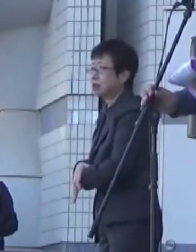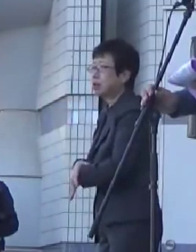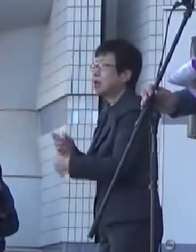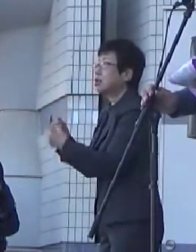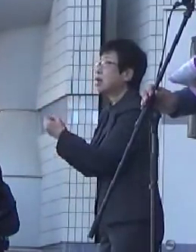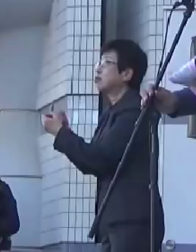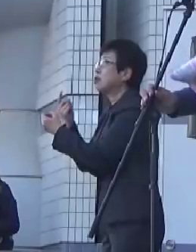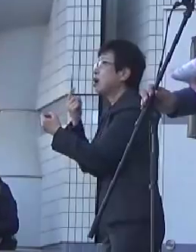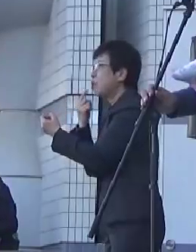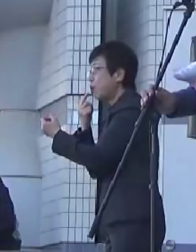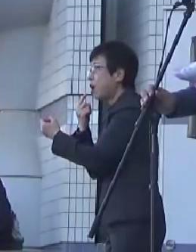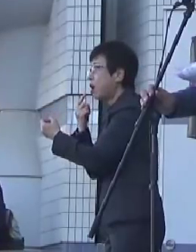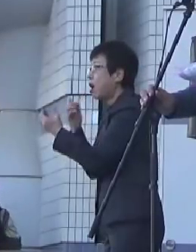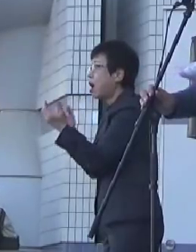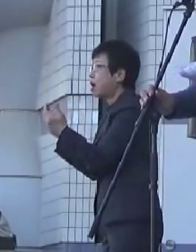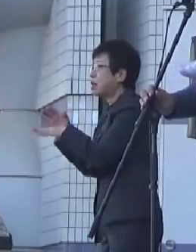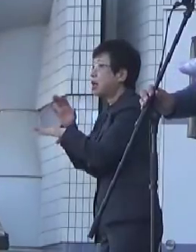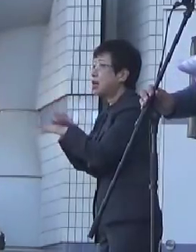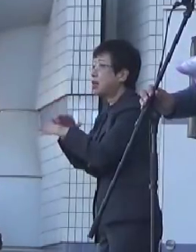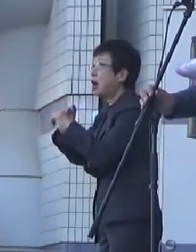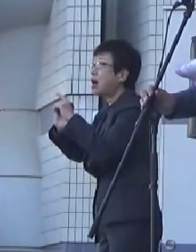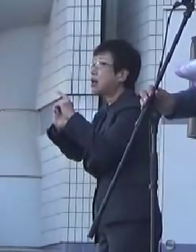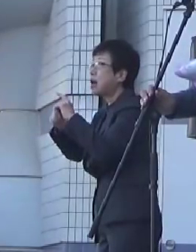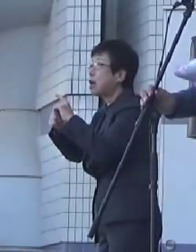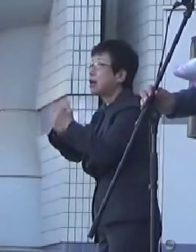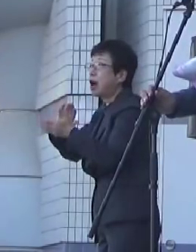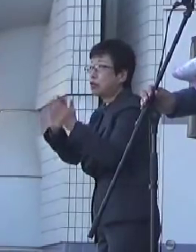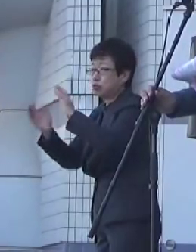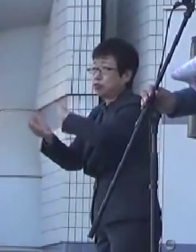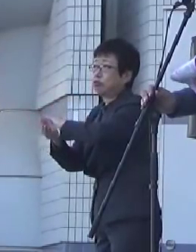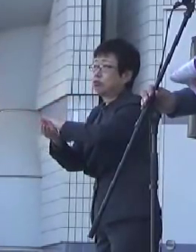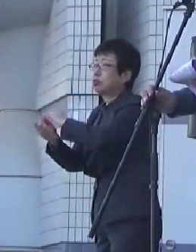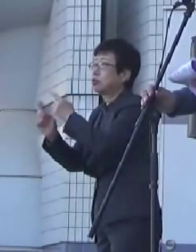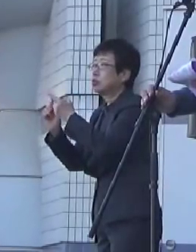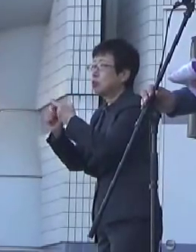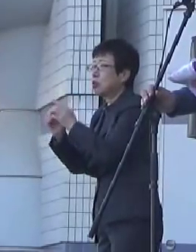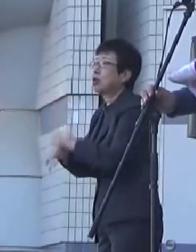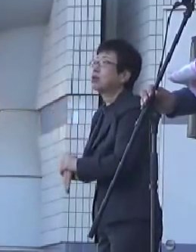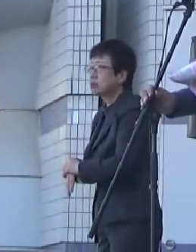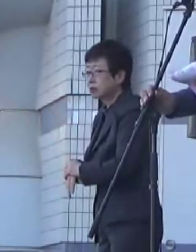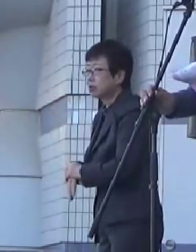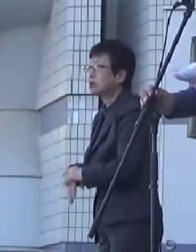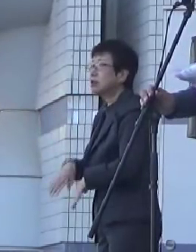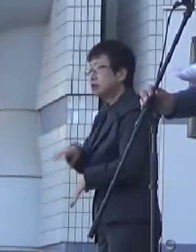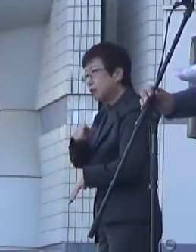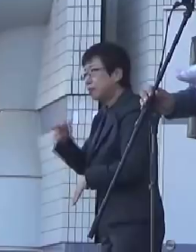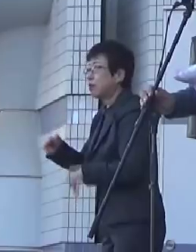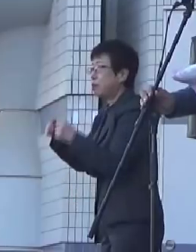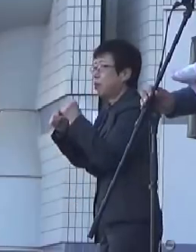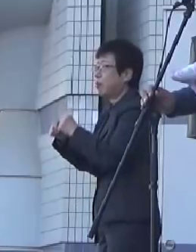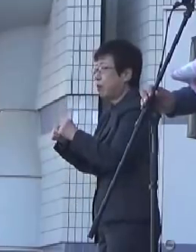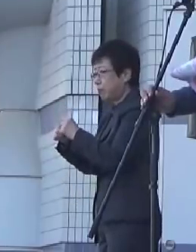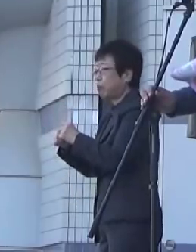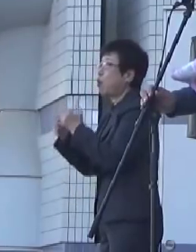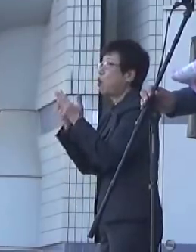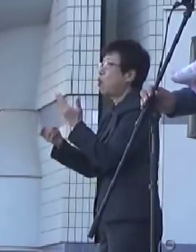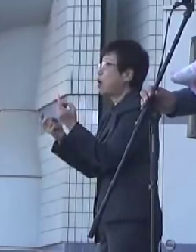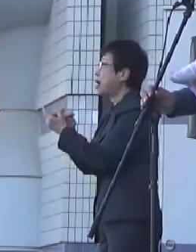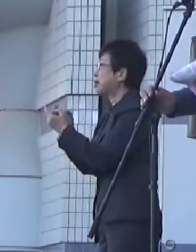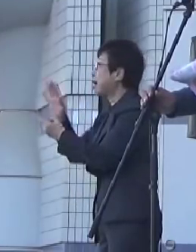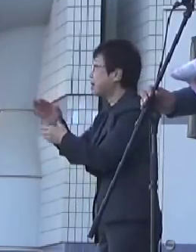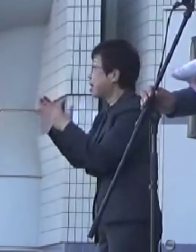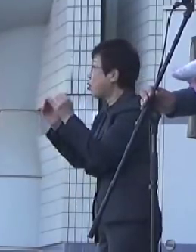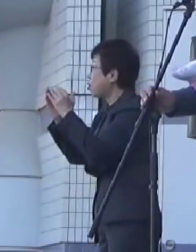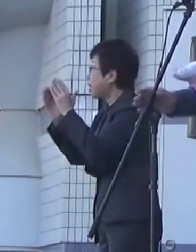昨年は働き方改革、そして外国人労働者受け入れのための入管法改正で